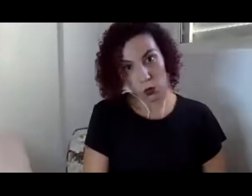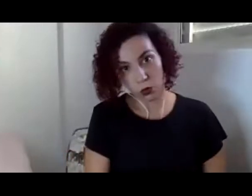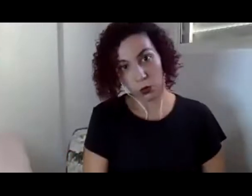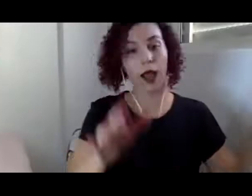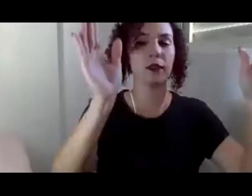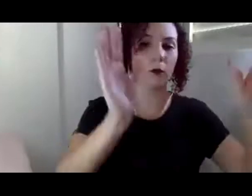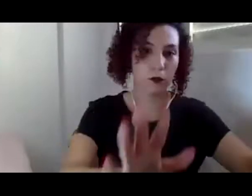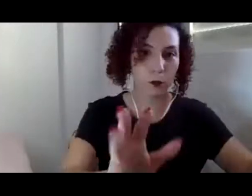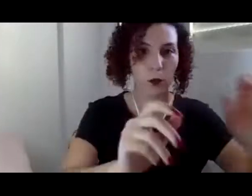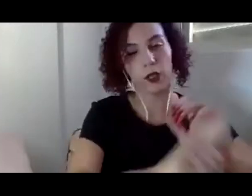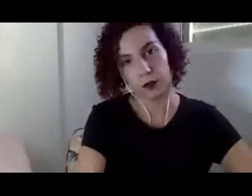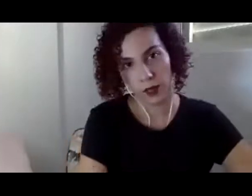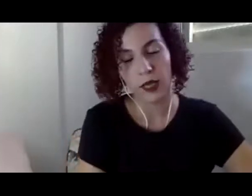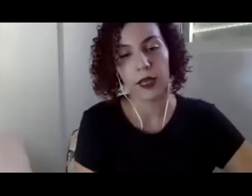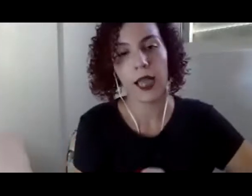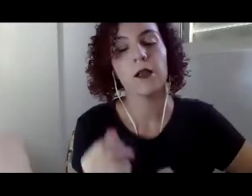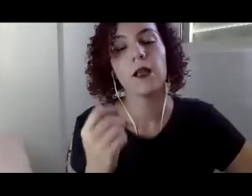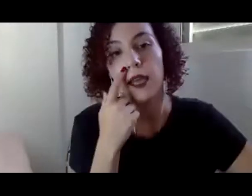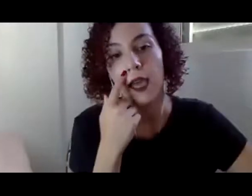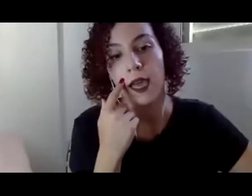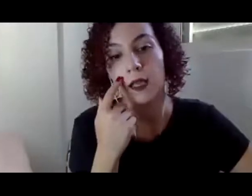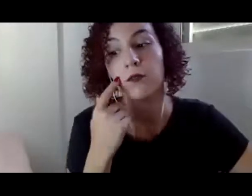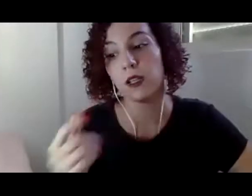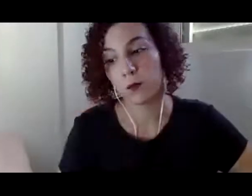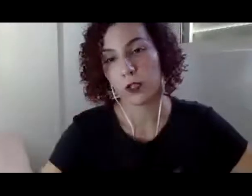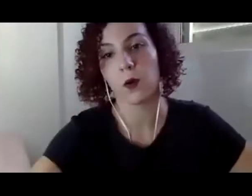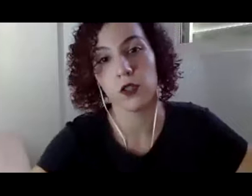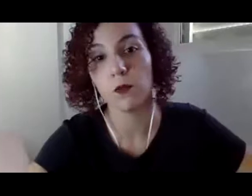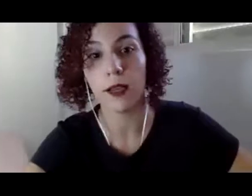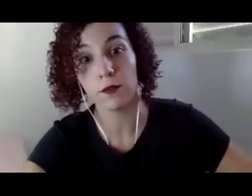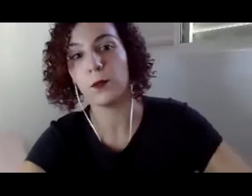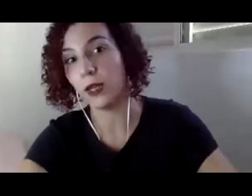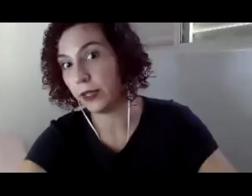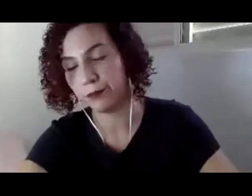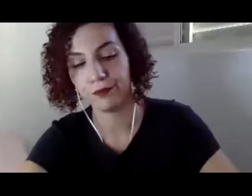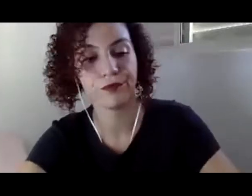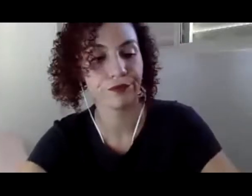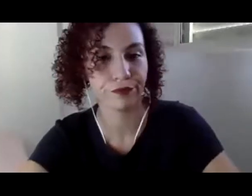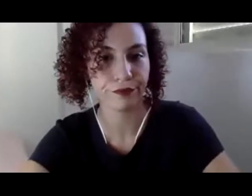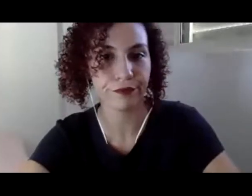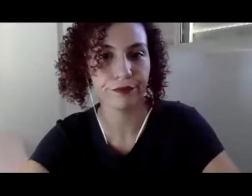do surdo, então eu vou pôr aqui, né? Infelizmente é o que a gente mais vê por aí.